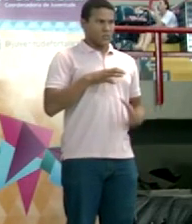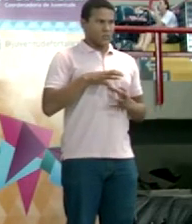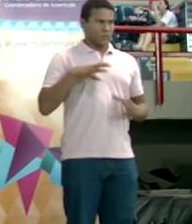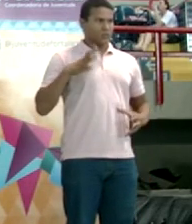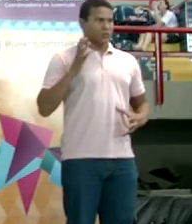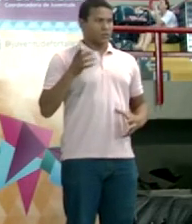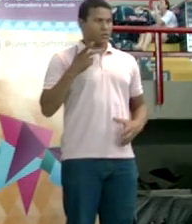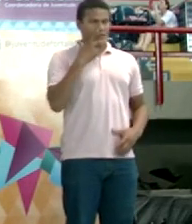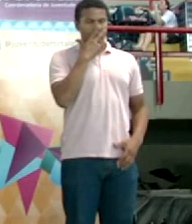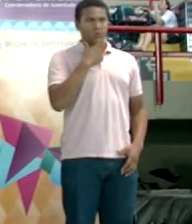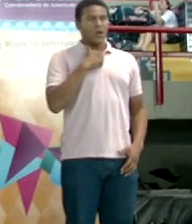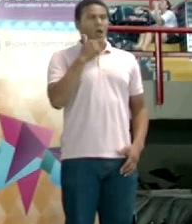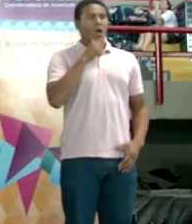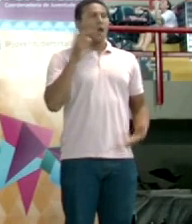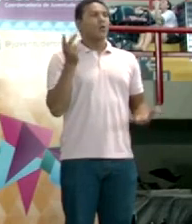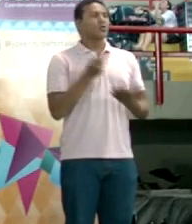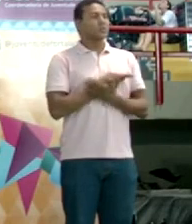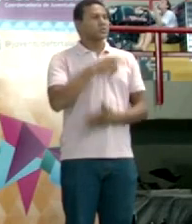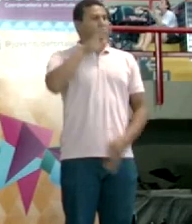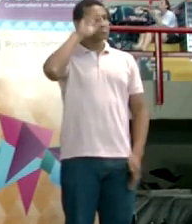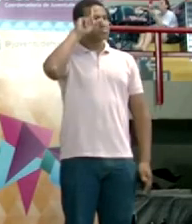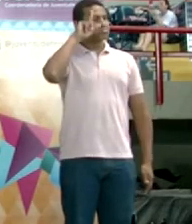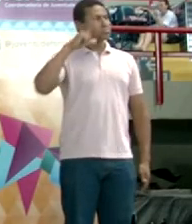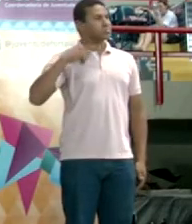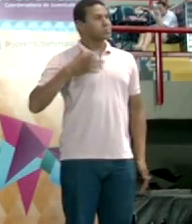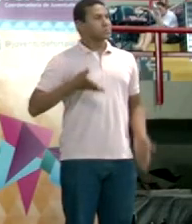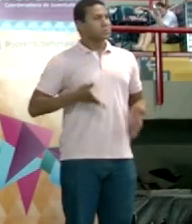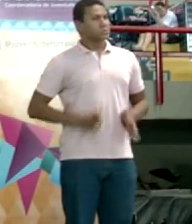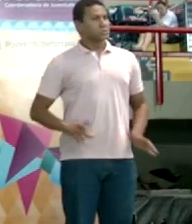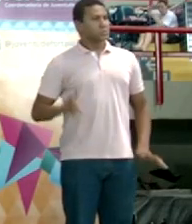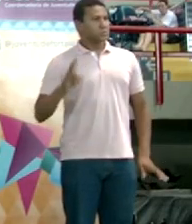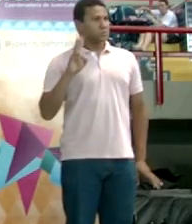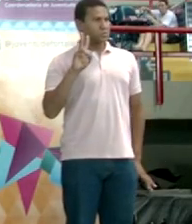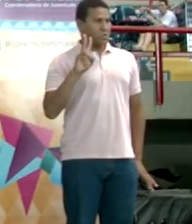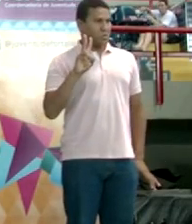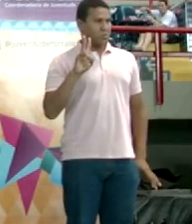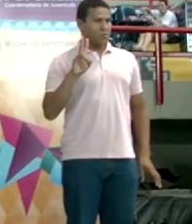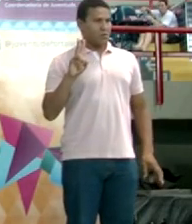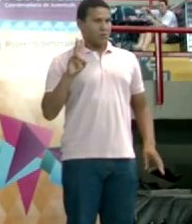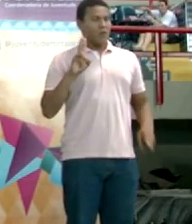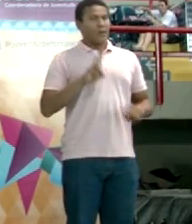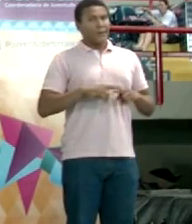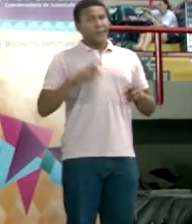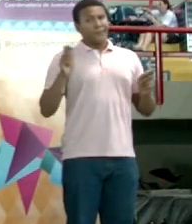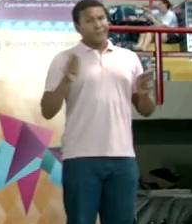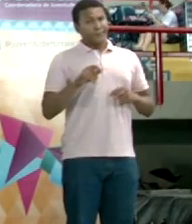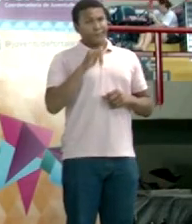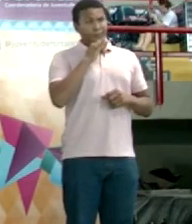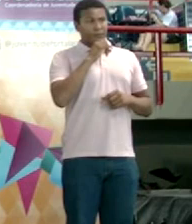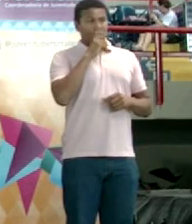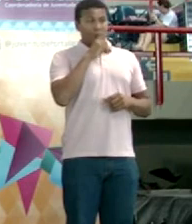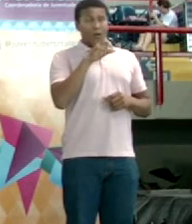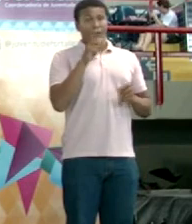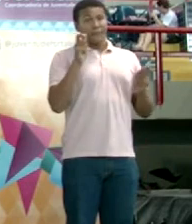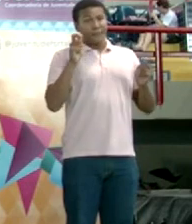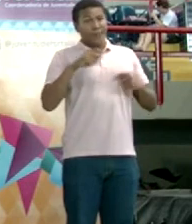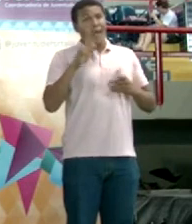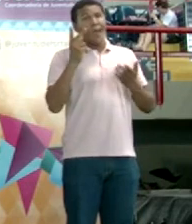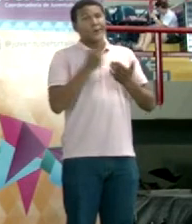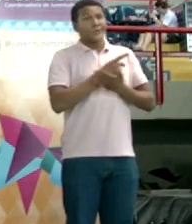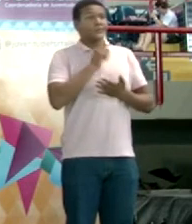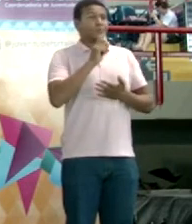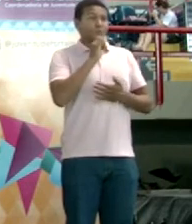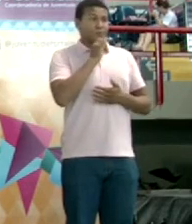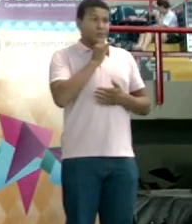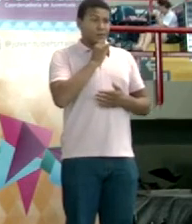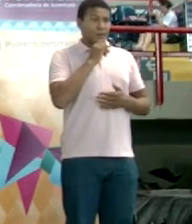ou então retiraram-se quem? Retiraram os óvulos, fizeram a fecundação in vitro e implantaram